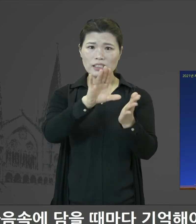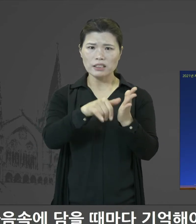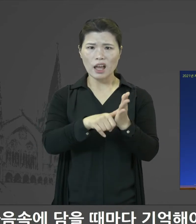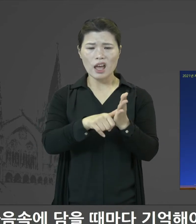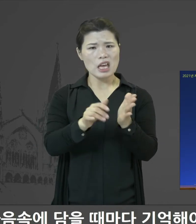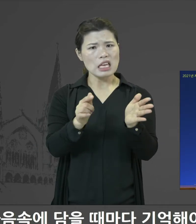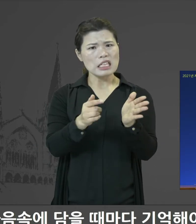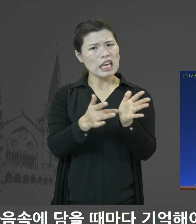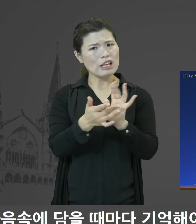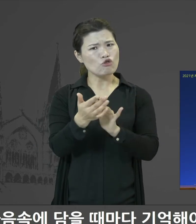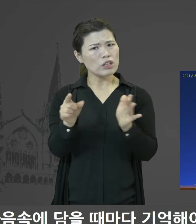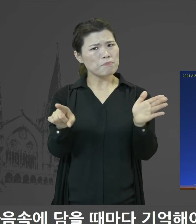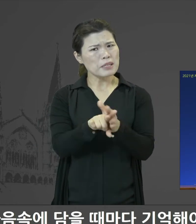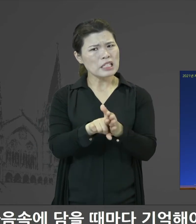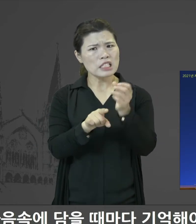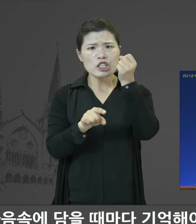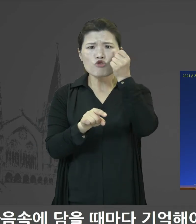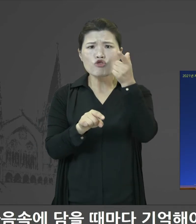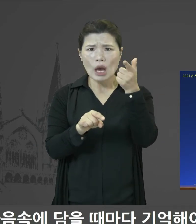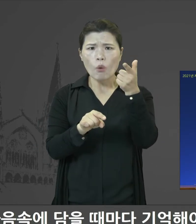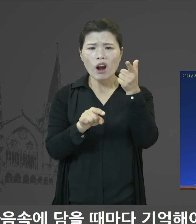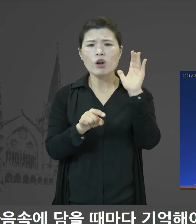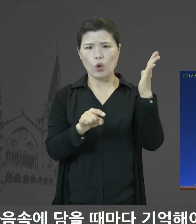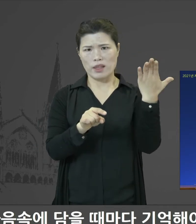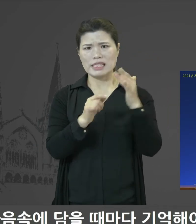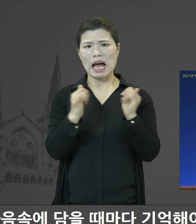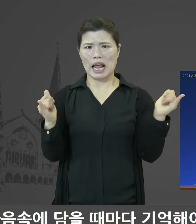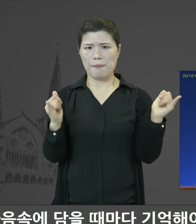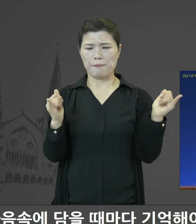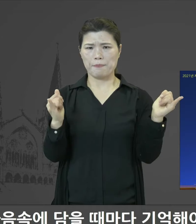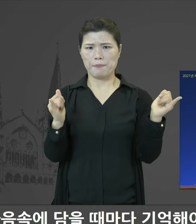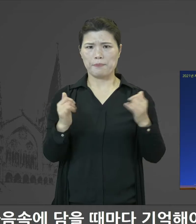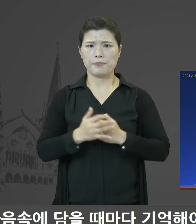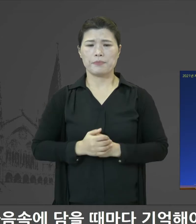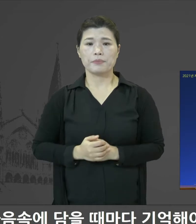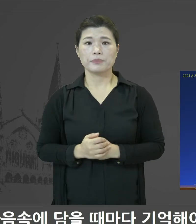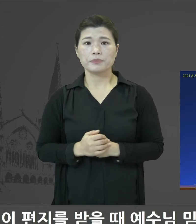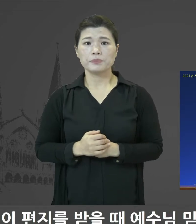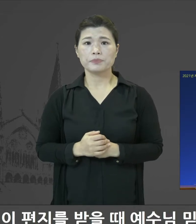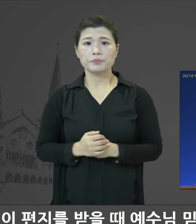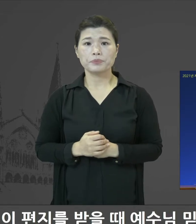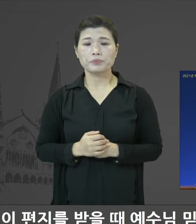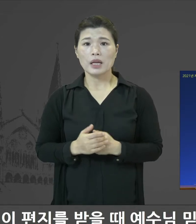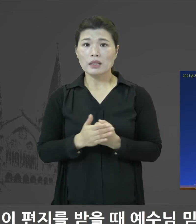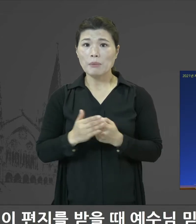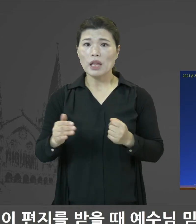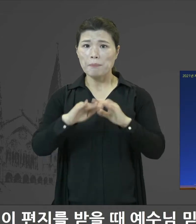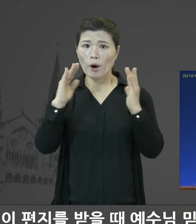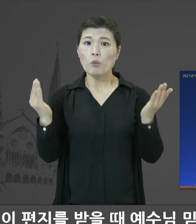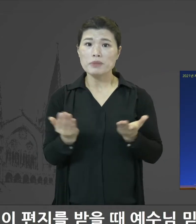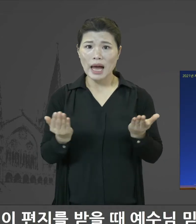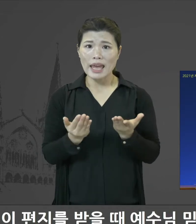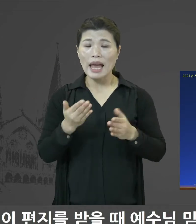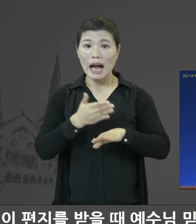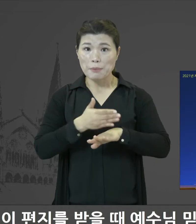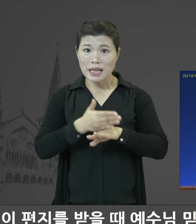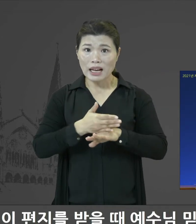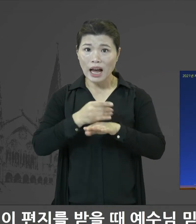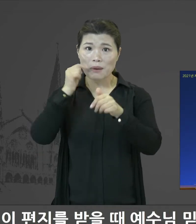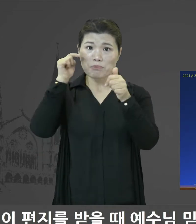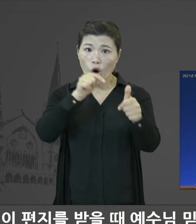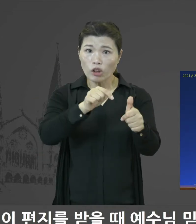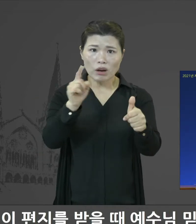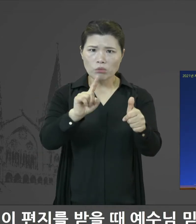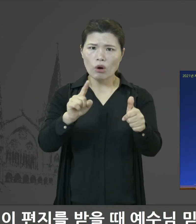6개월 남짓한 신생아와 같은 성도들이었다는 겁니다. 그러니까 범사에 감사라는 명령은